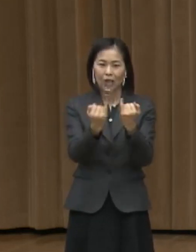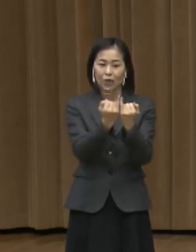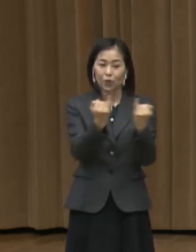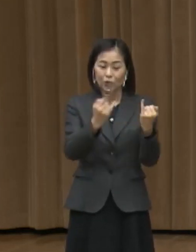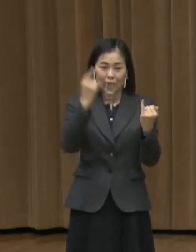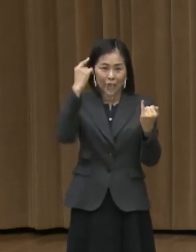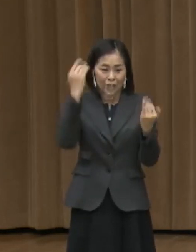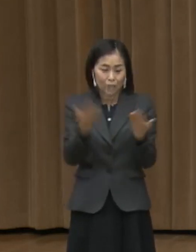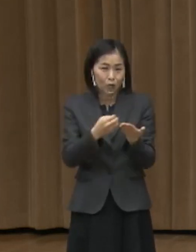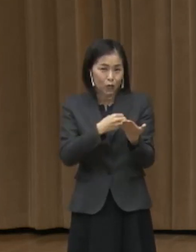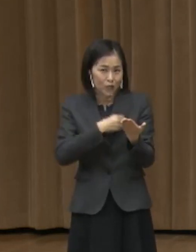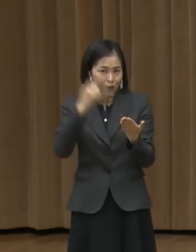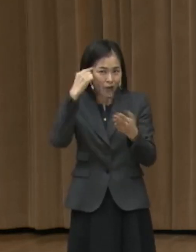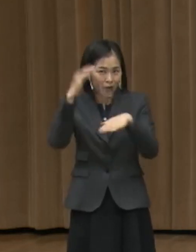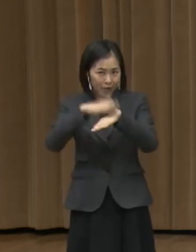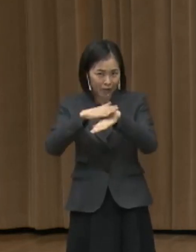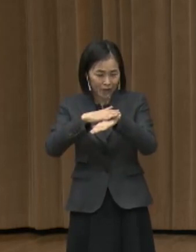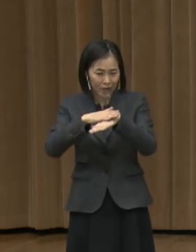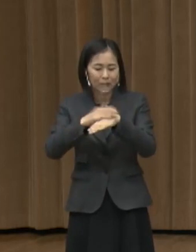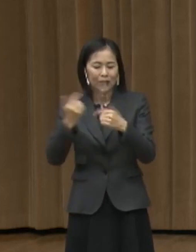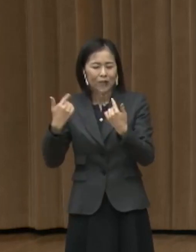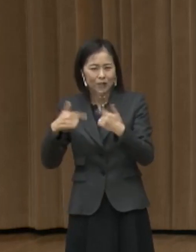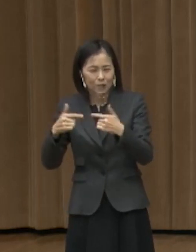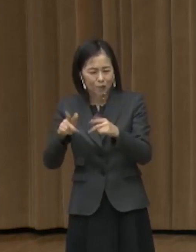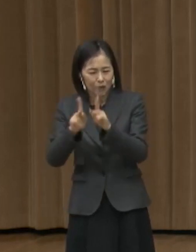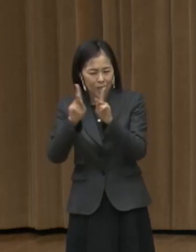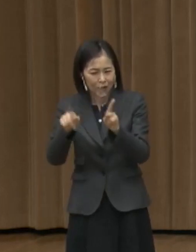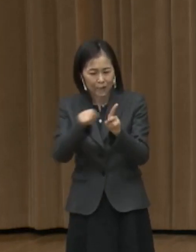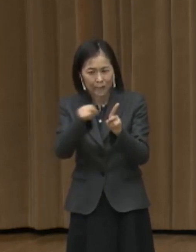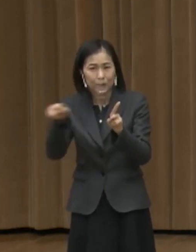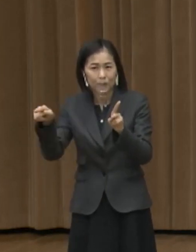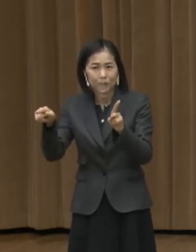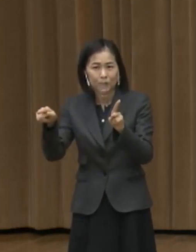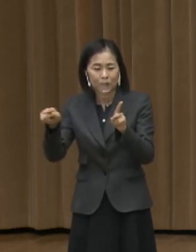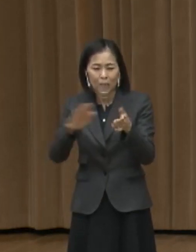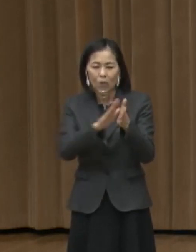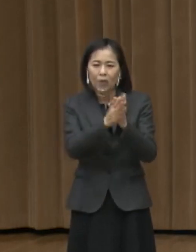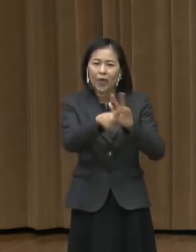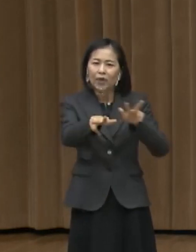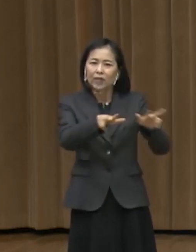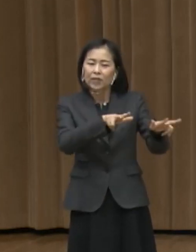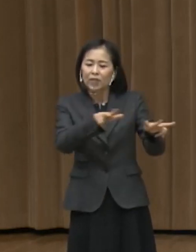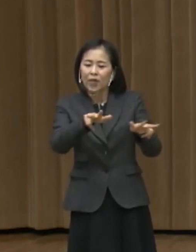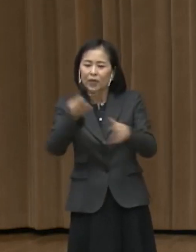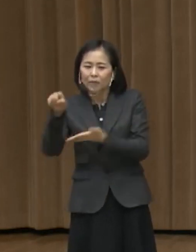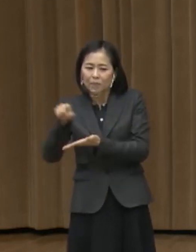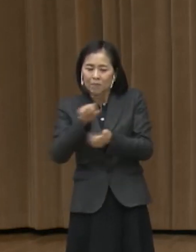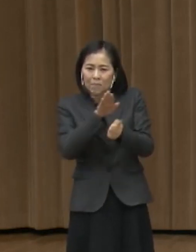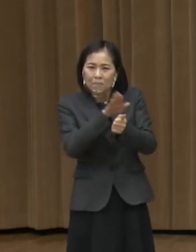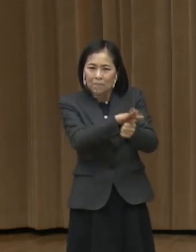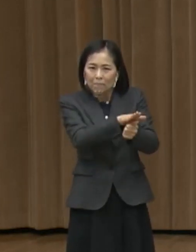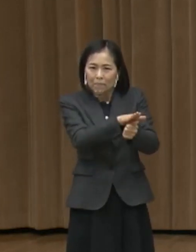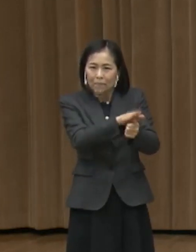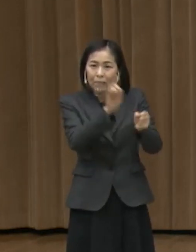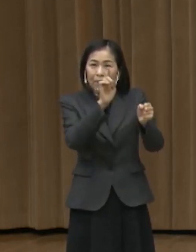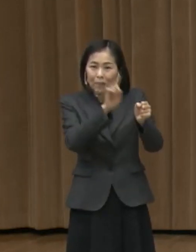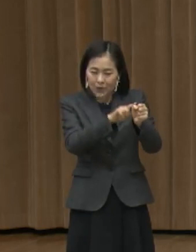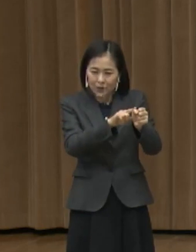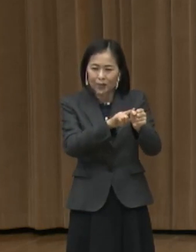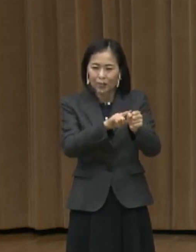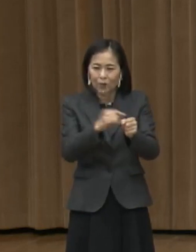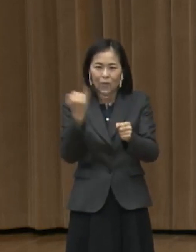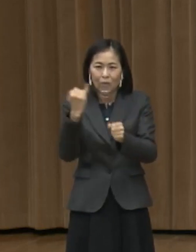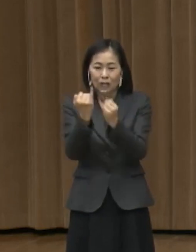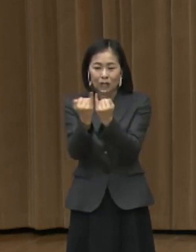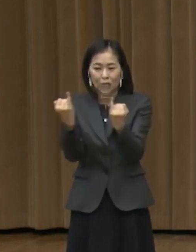点や日頃感じている課題を県政に反映させるよう、その声に丁寧に